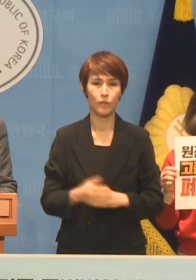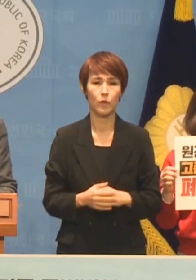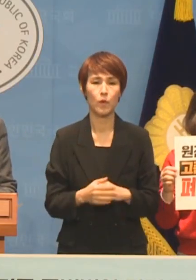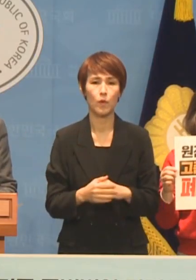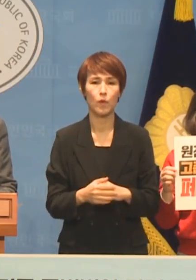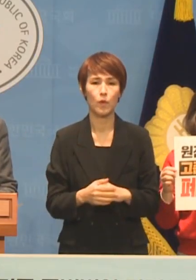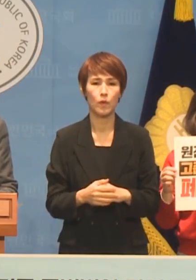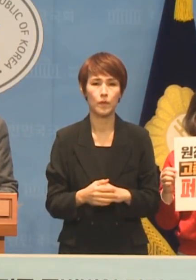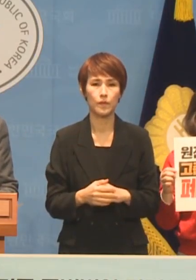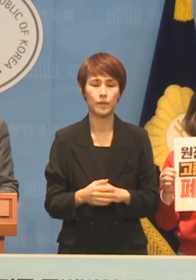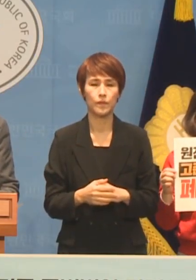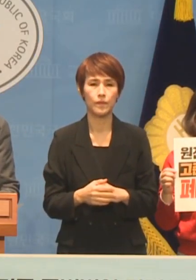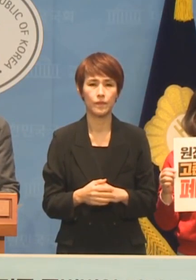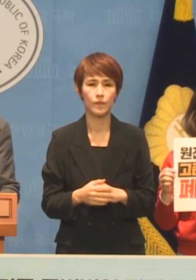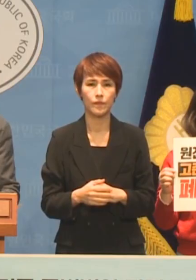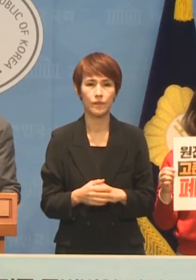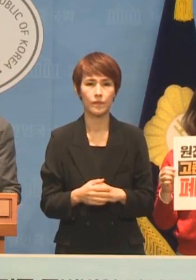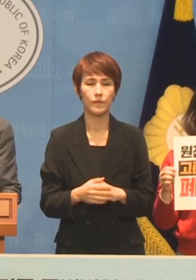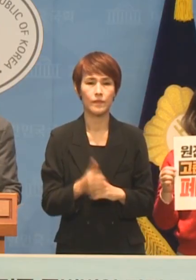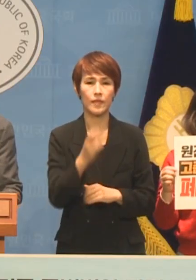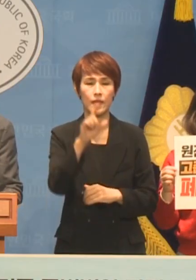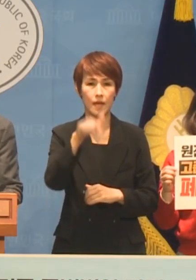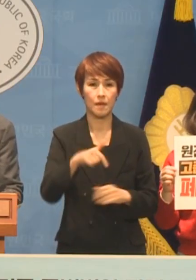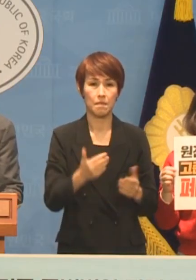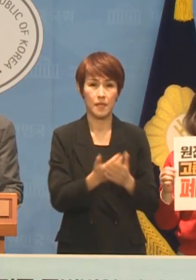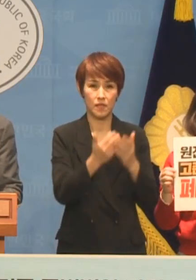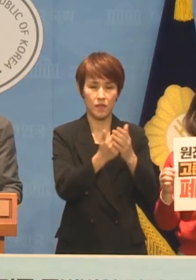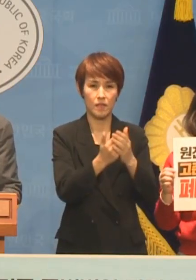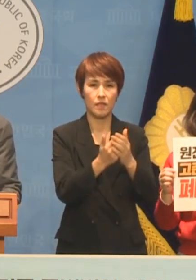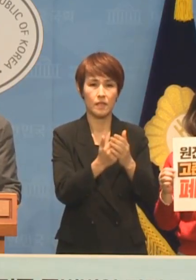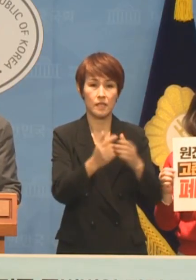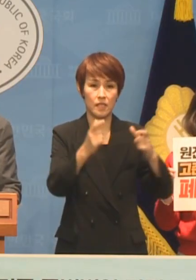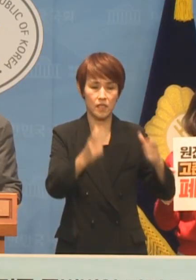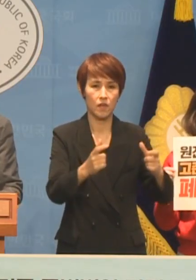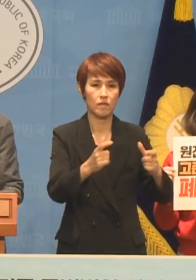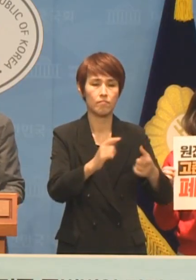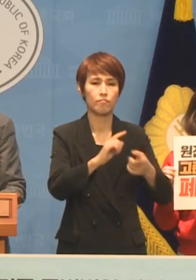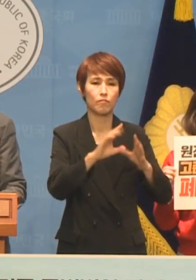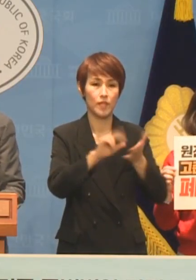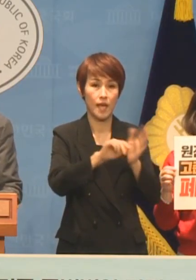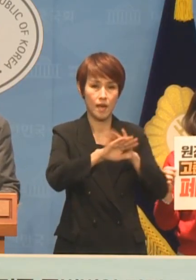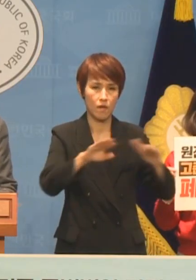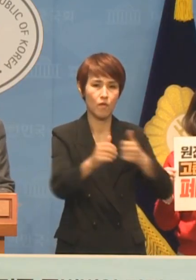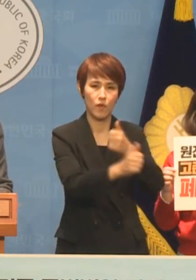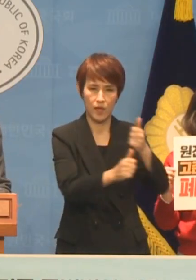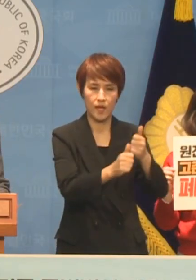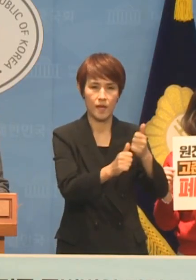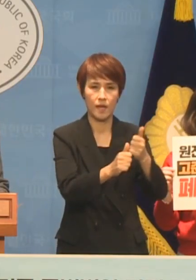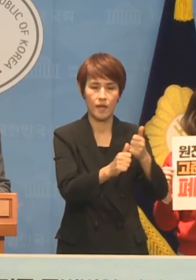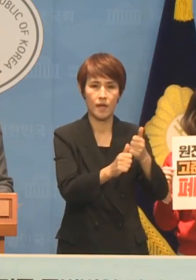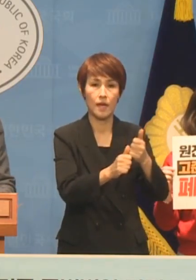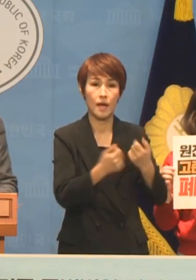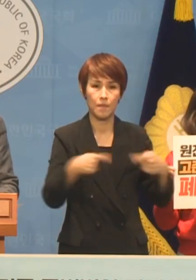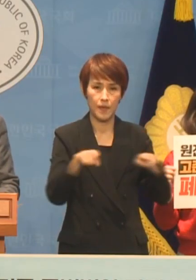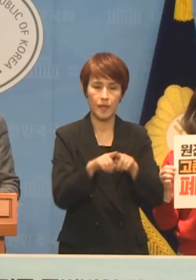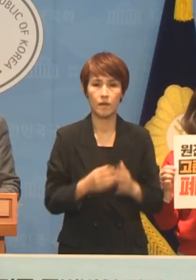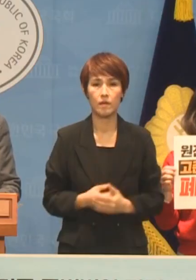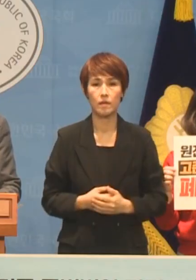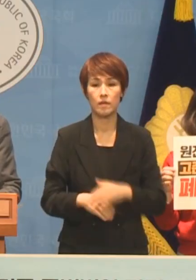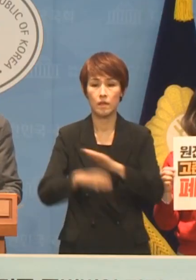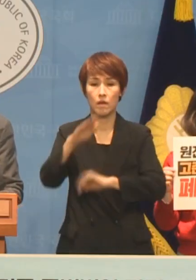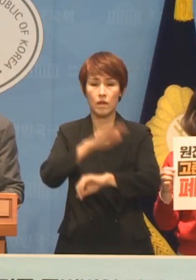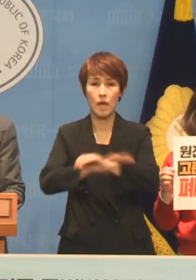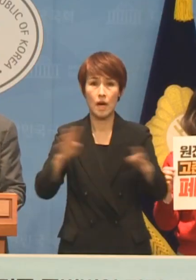종교환경회의, 탈핵시민행동, 햇발전소 지역 대책위가 함께하게 됩니다. 최근에 여야 합의로 고준위 특별법